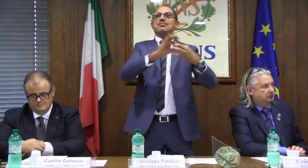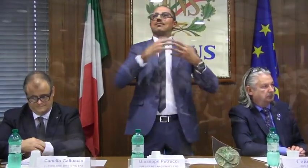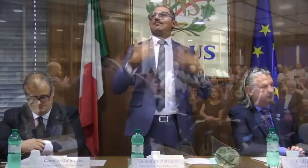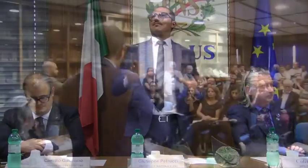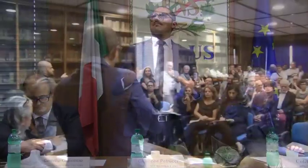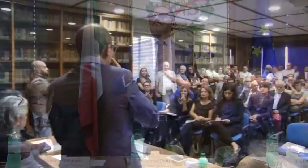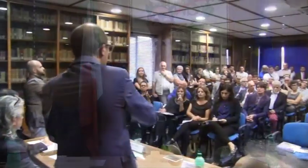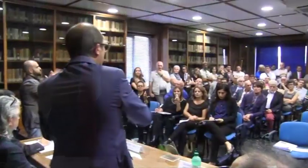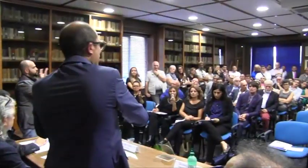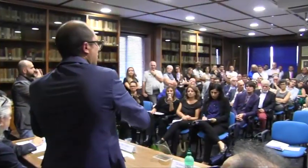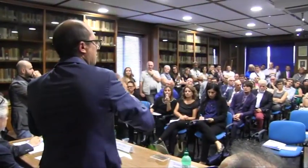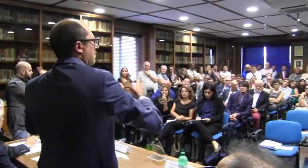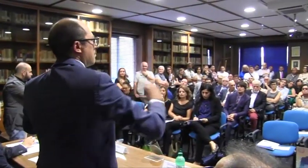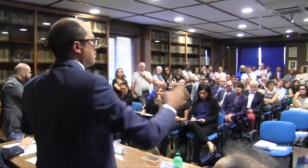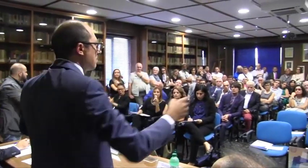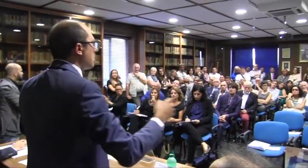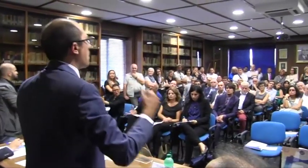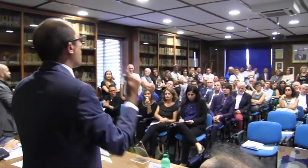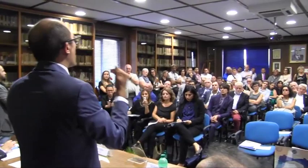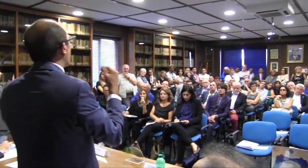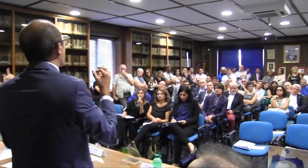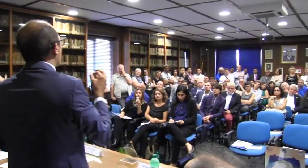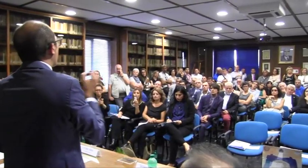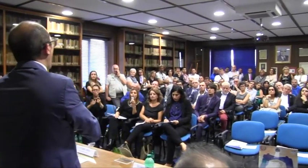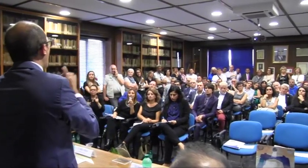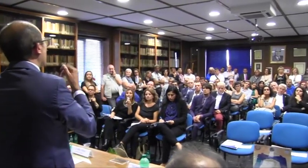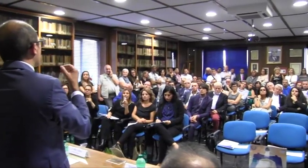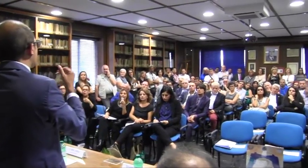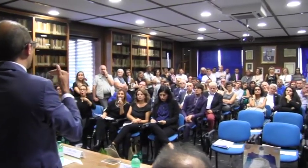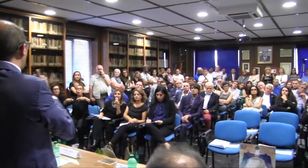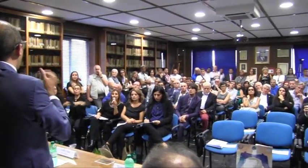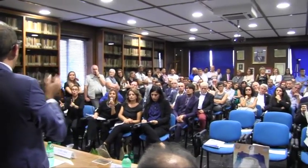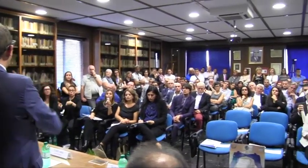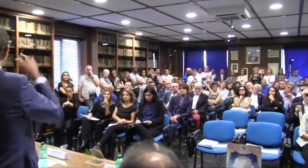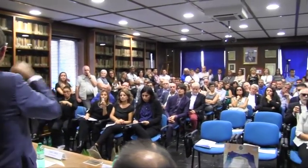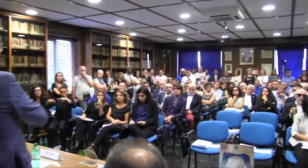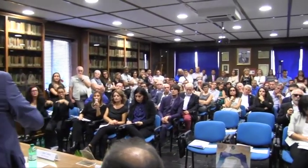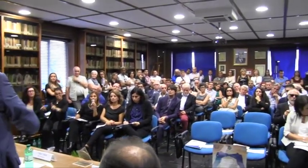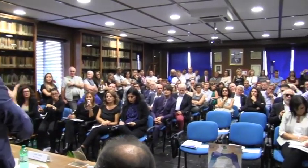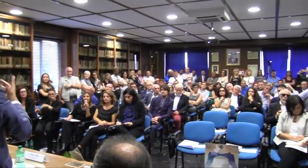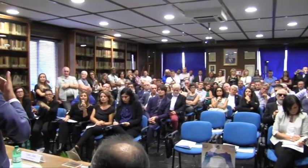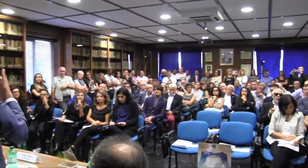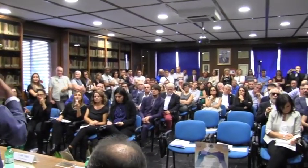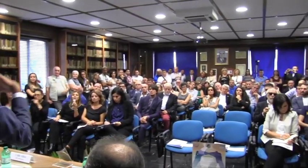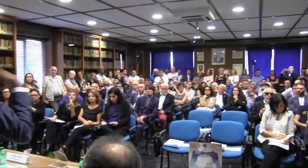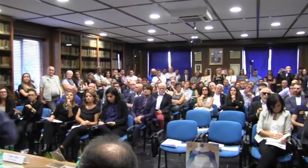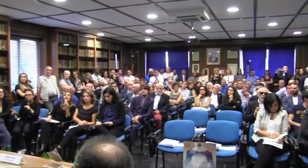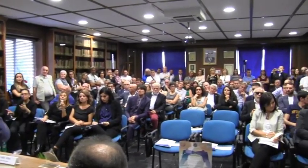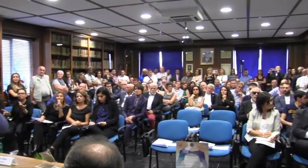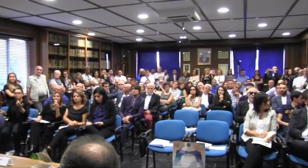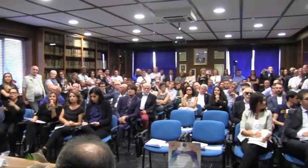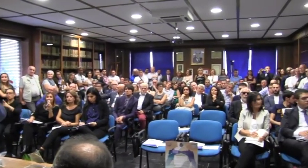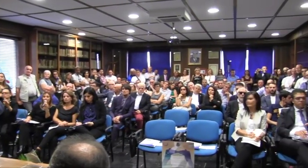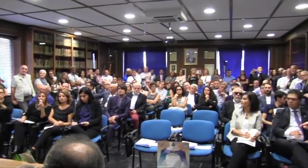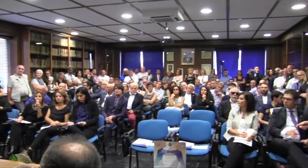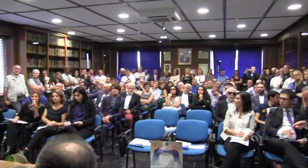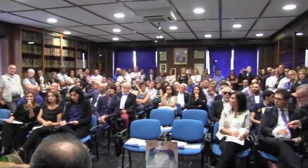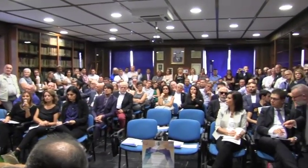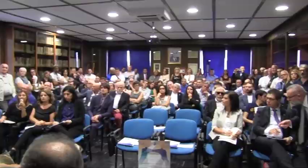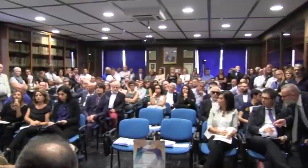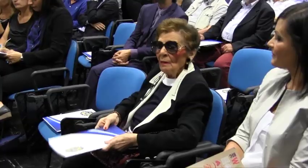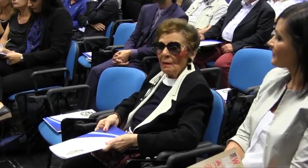province d'Italia, accessibilità per la legge 68, per le pari opportunità a